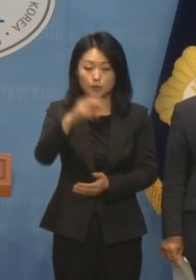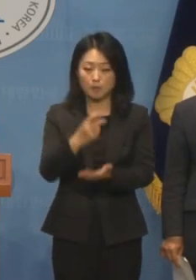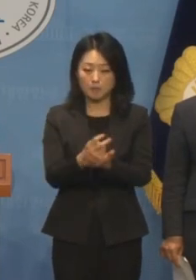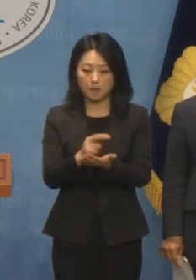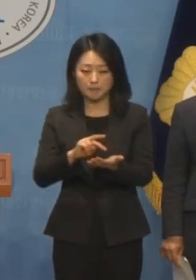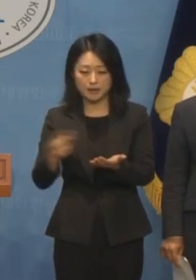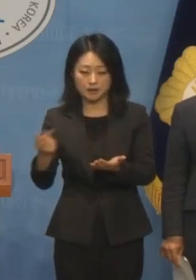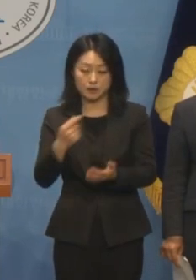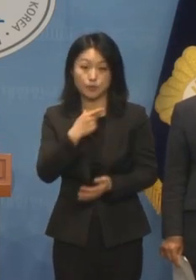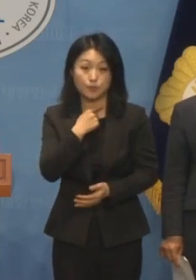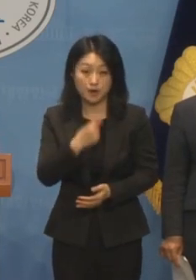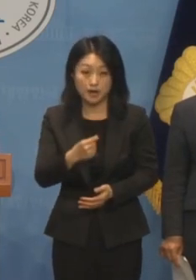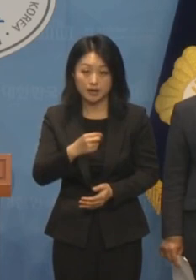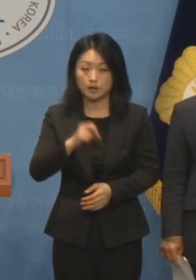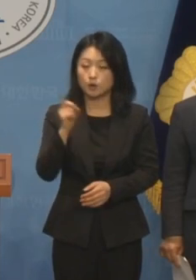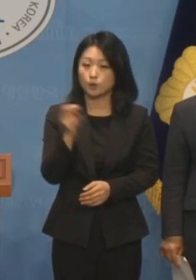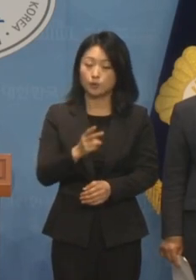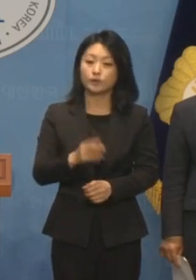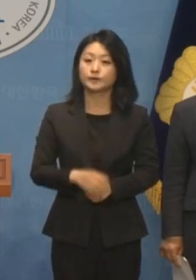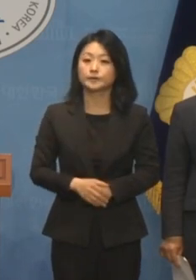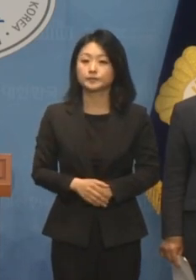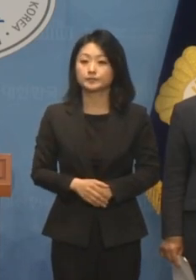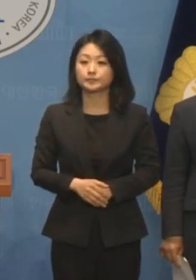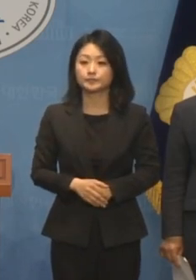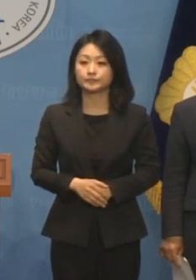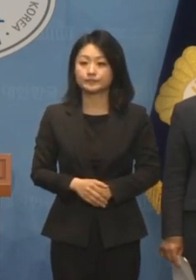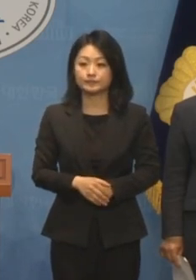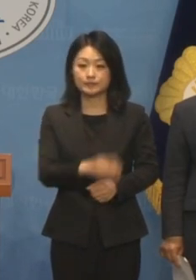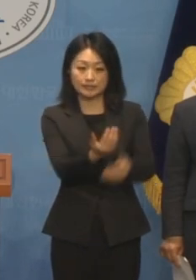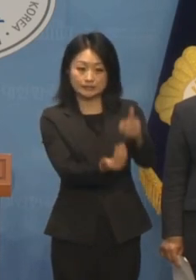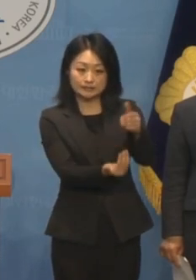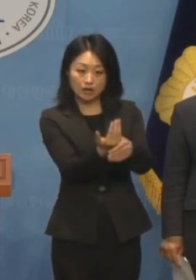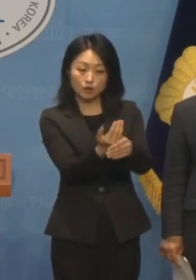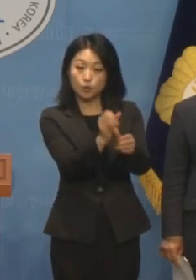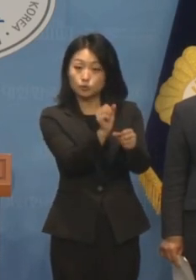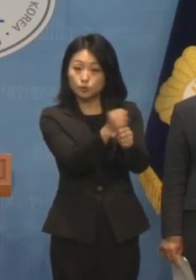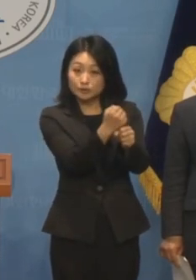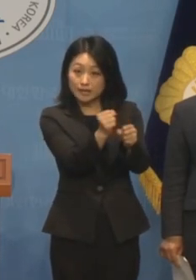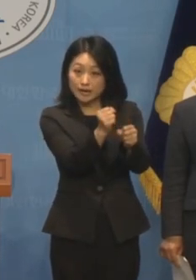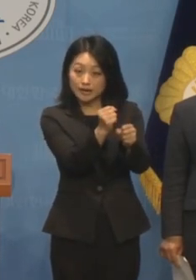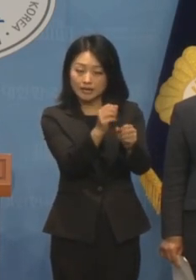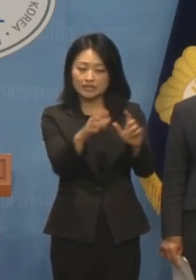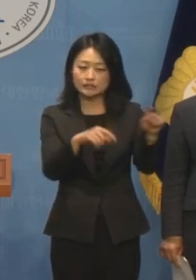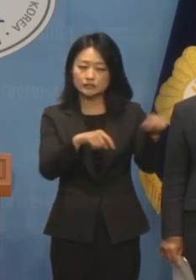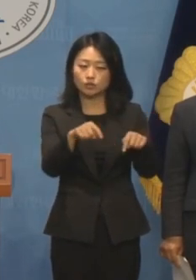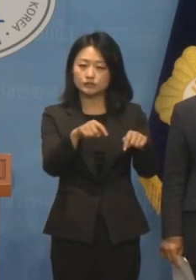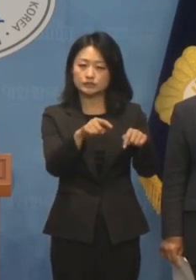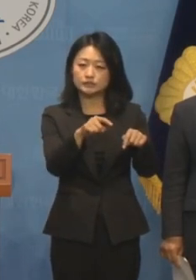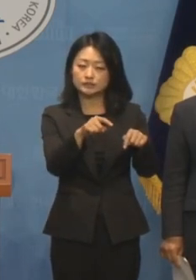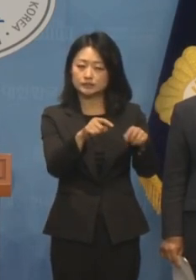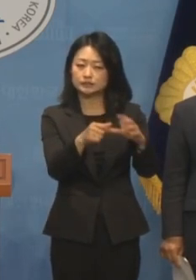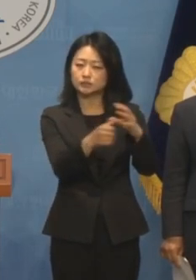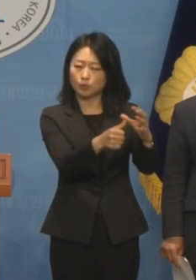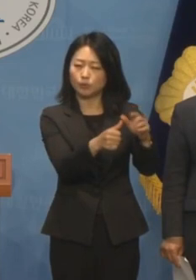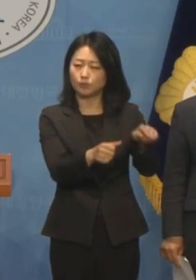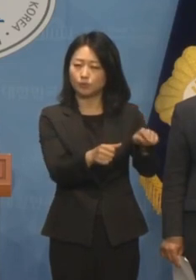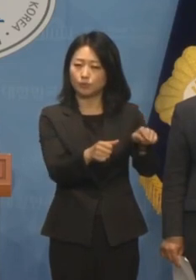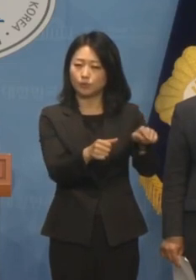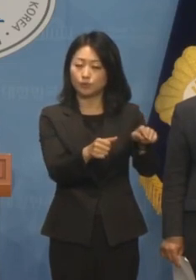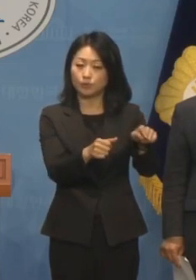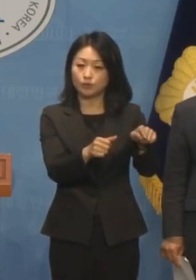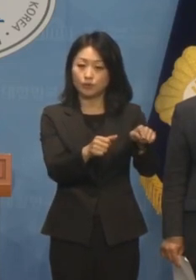고민하고, 특히 이런 사건 조작에, 정치적 목적인 사건 조작에